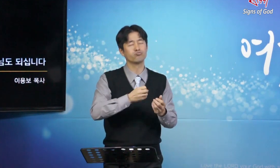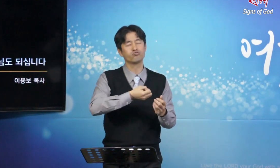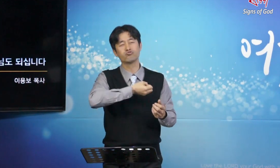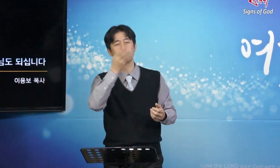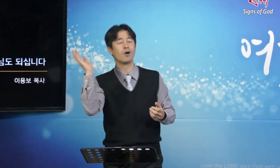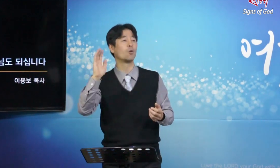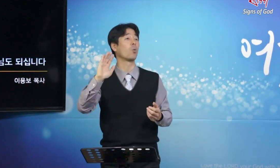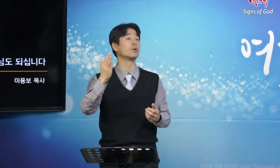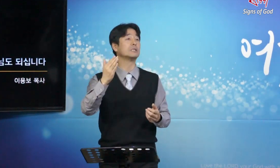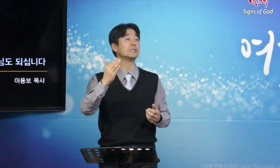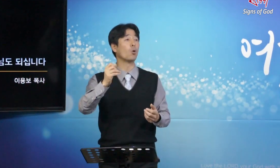번역되면서